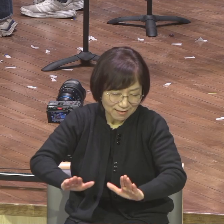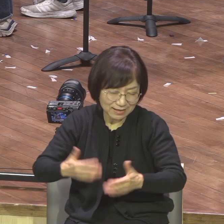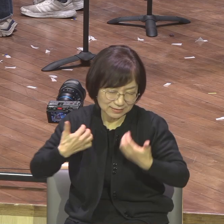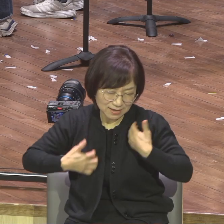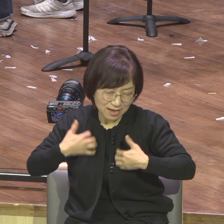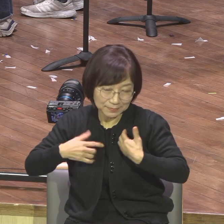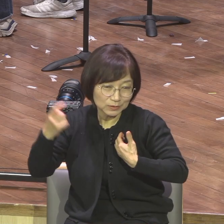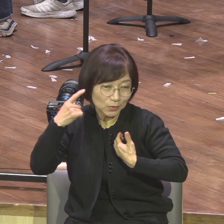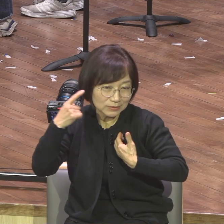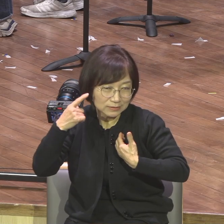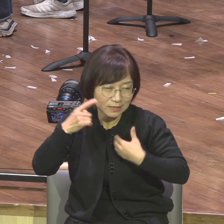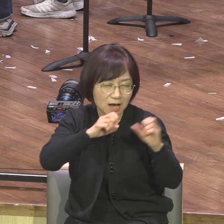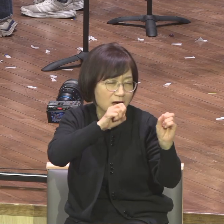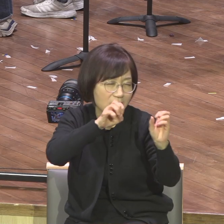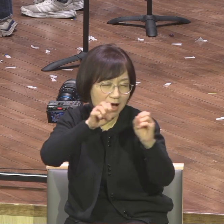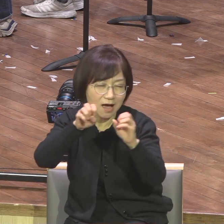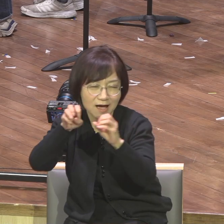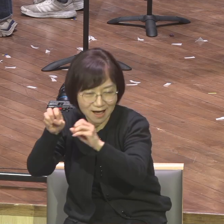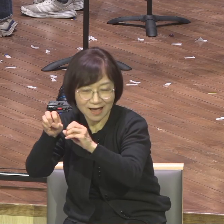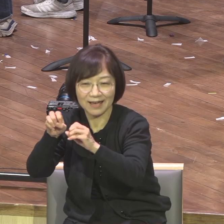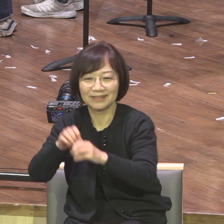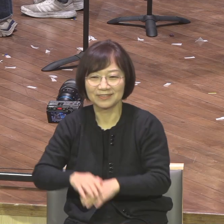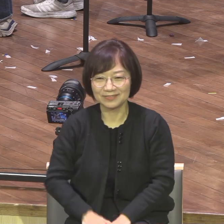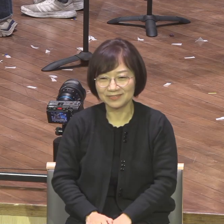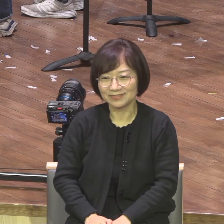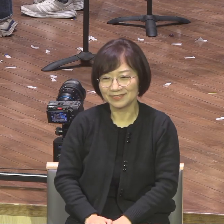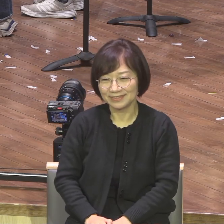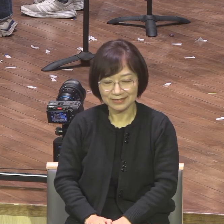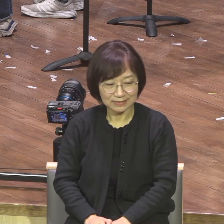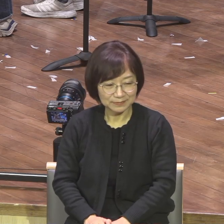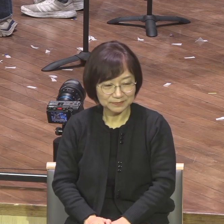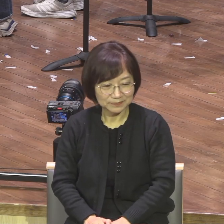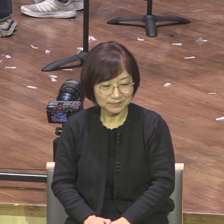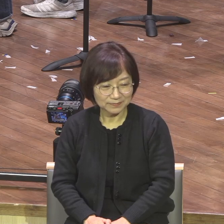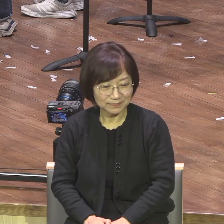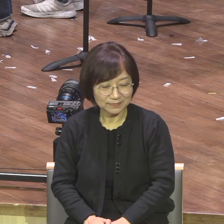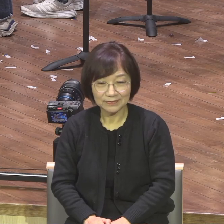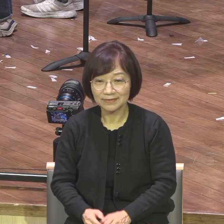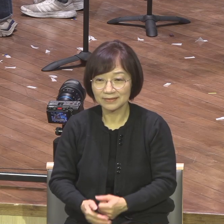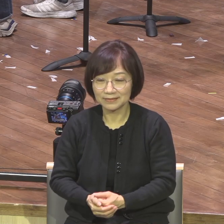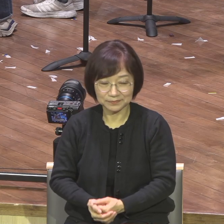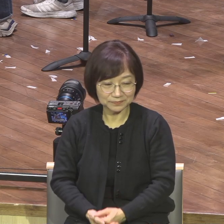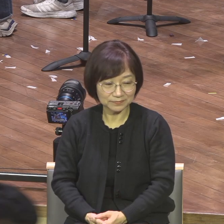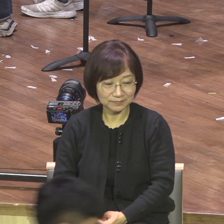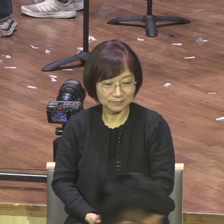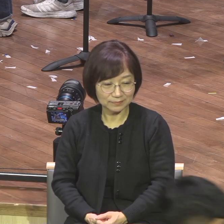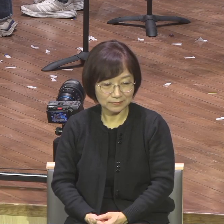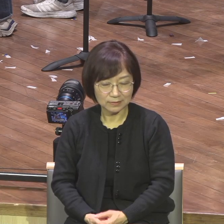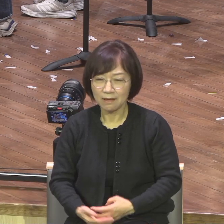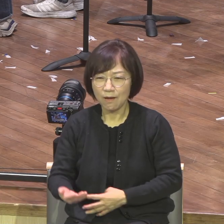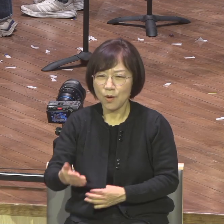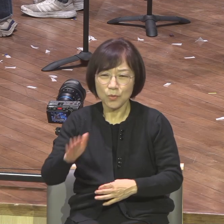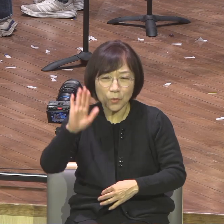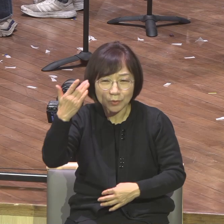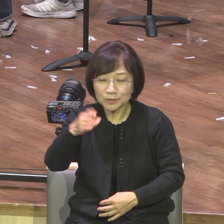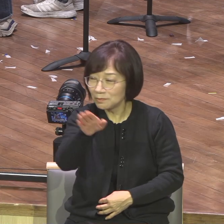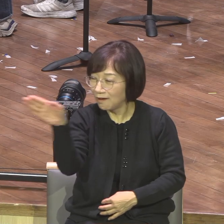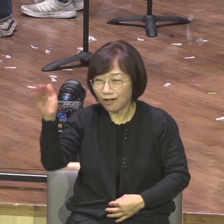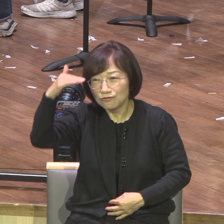위한 것이다. 그래서 여러분이 이 자리에 뭐 순서 내용을 요즘 뭐 수준들이 워낙